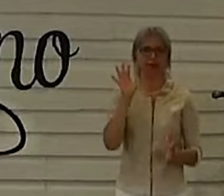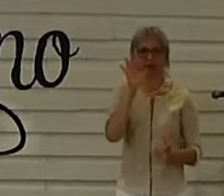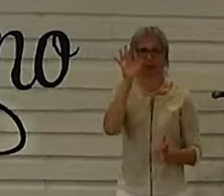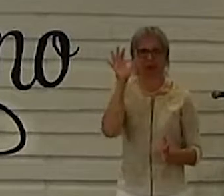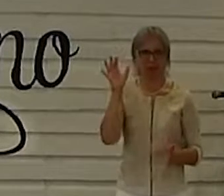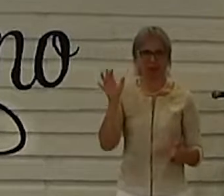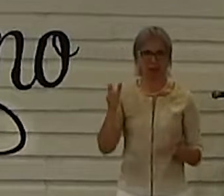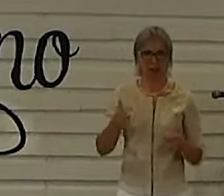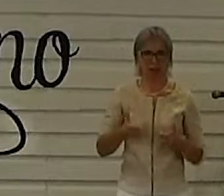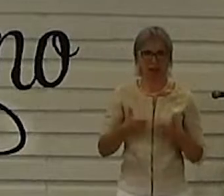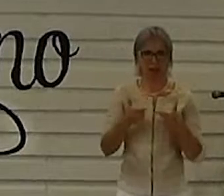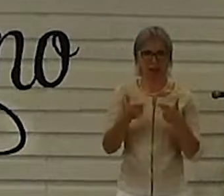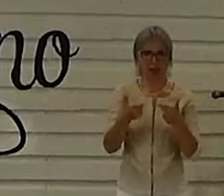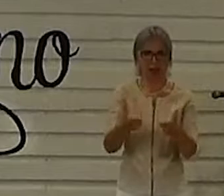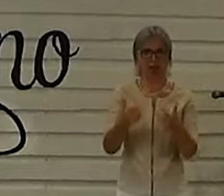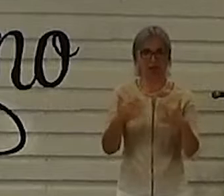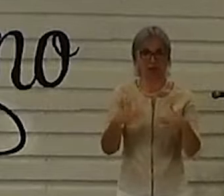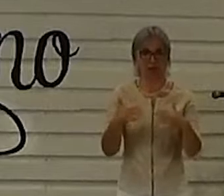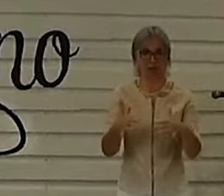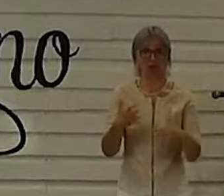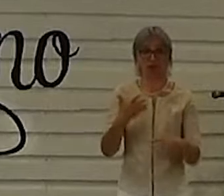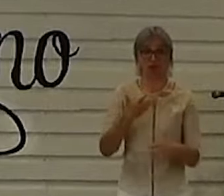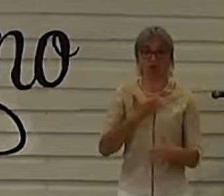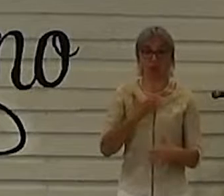C'era il ricco